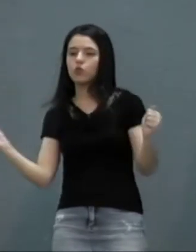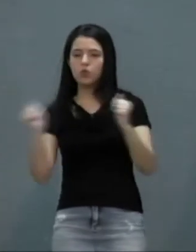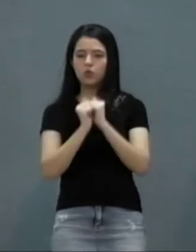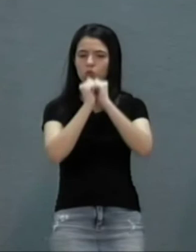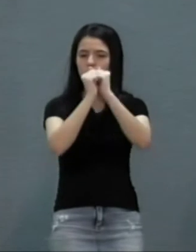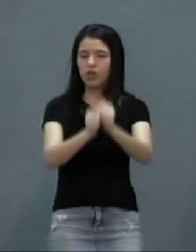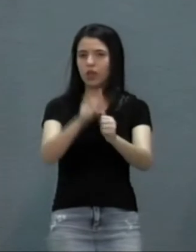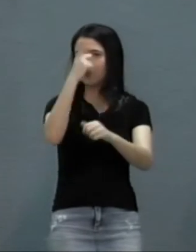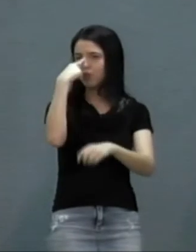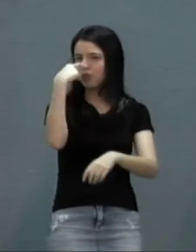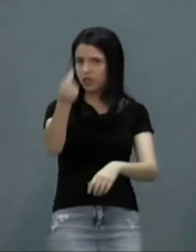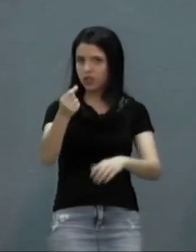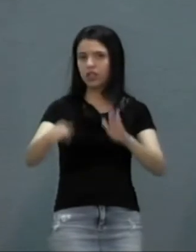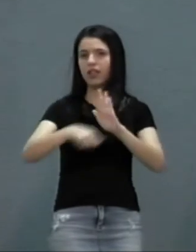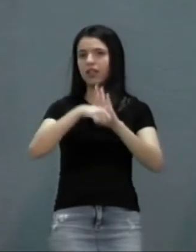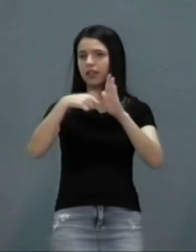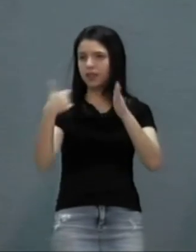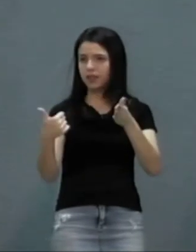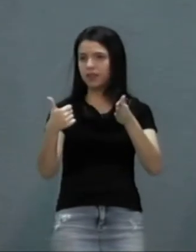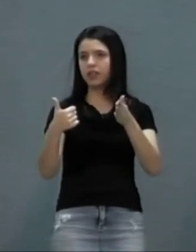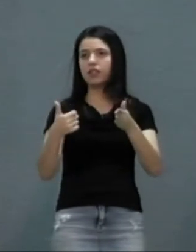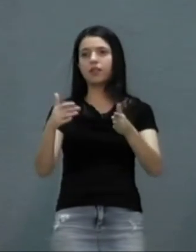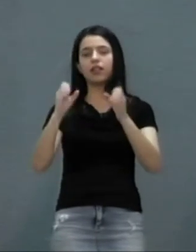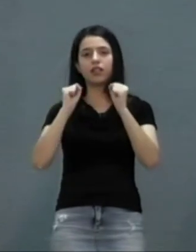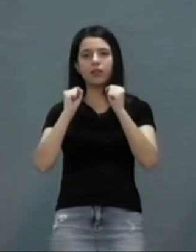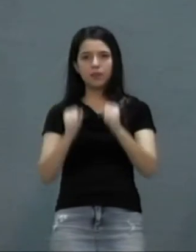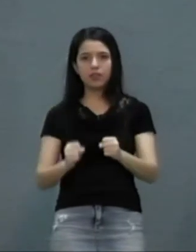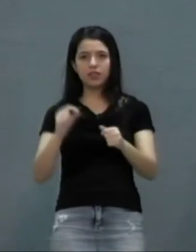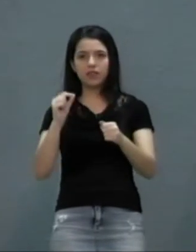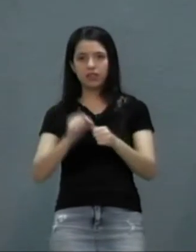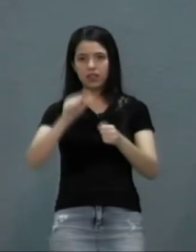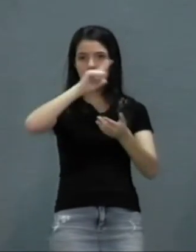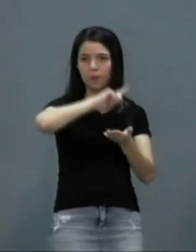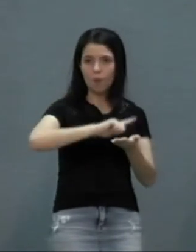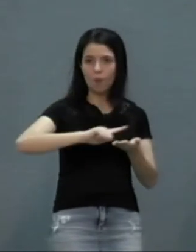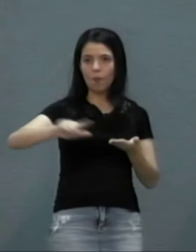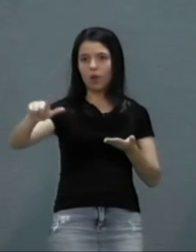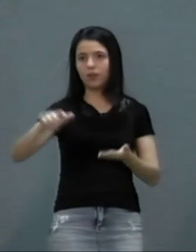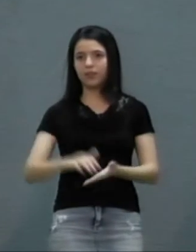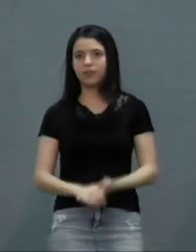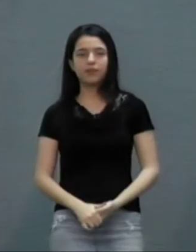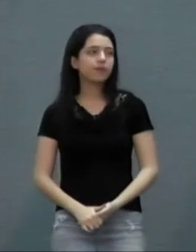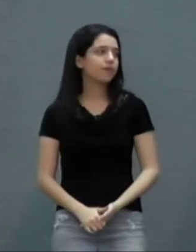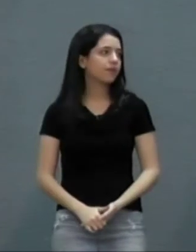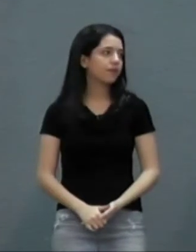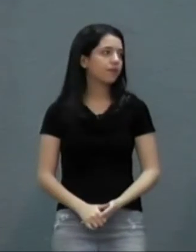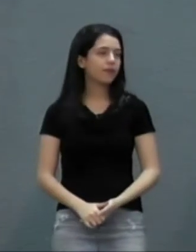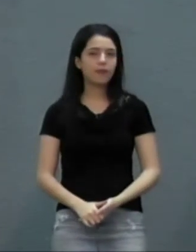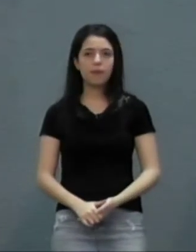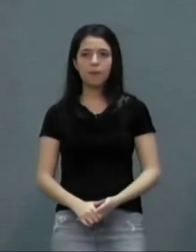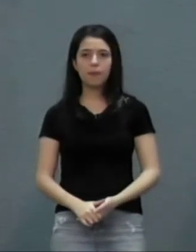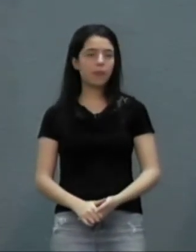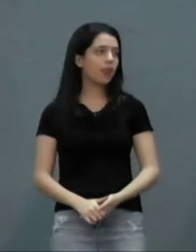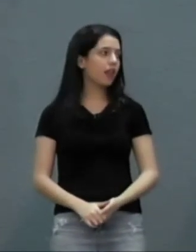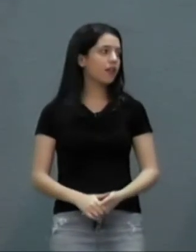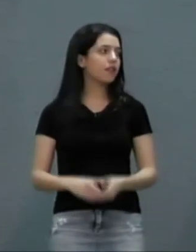acompanhando, e isso infelizmente acaba trazendo doença para os bairros, a comunidade, as próprias pessoas que moram ali. Então tem um cuidado mais especial,